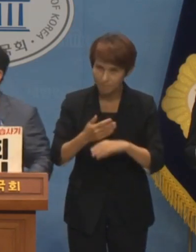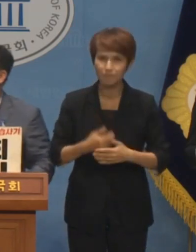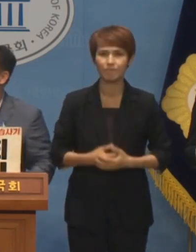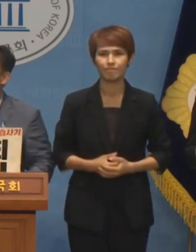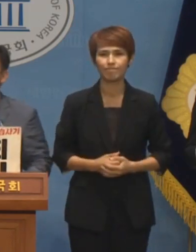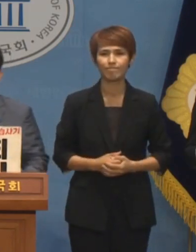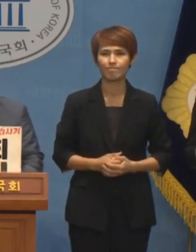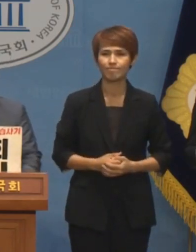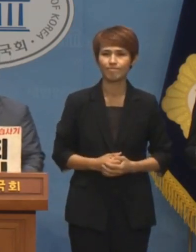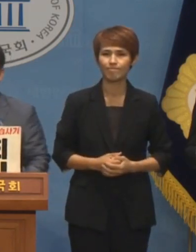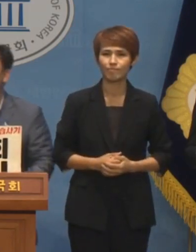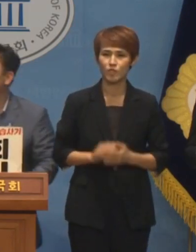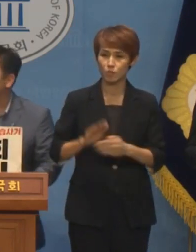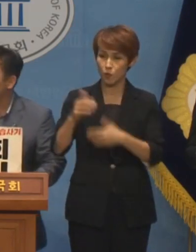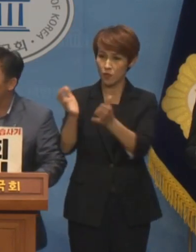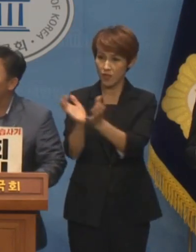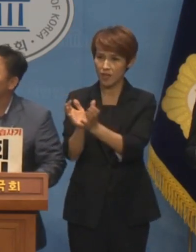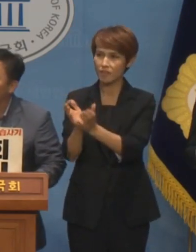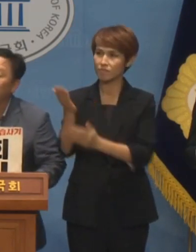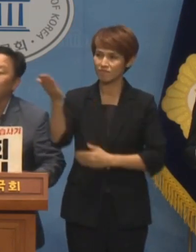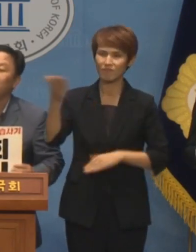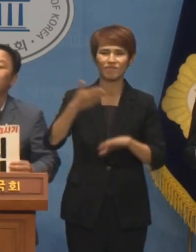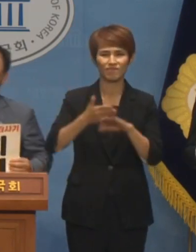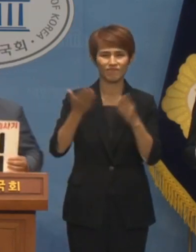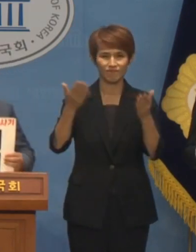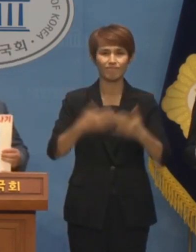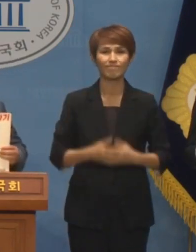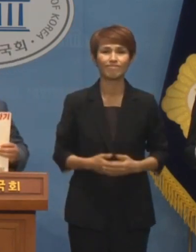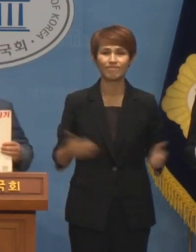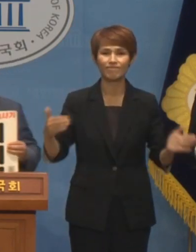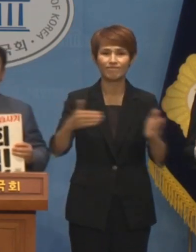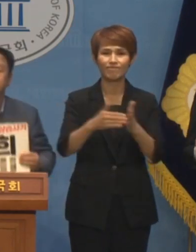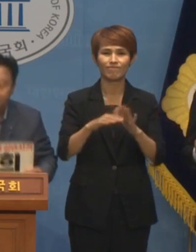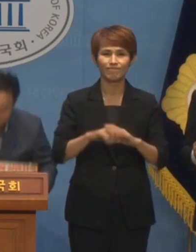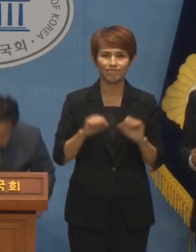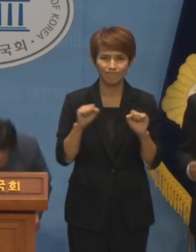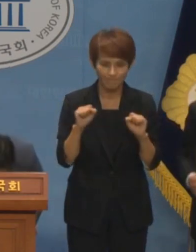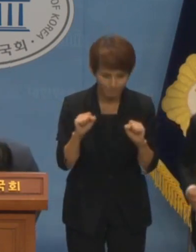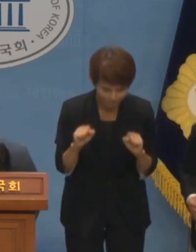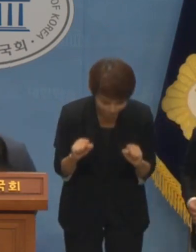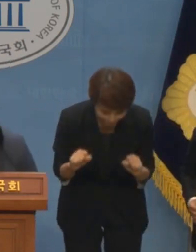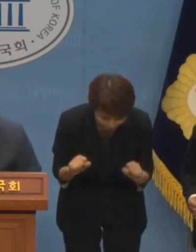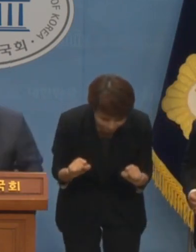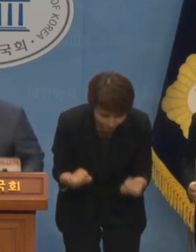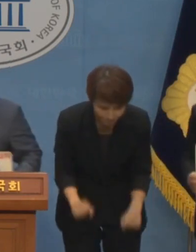많이 기다려주신 우리 진보당 홍성규 대변인께도 감사드립니다. 기자회견 마치겠습니다.